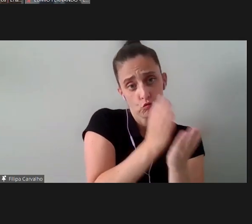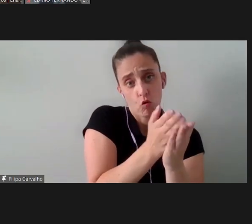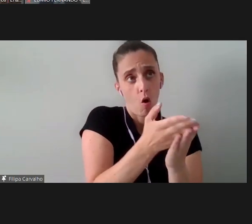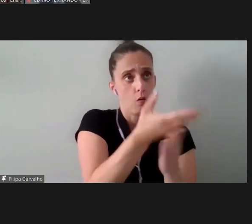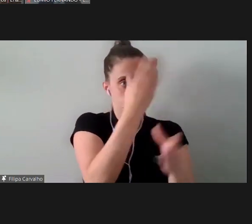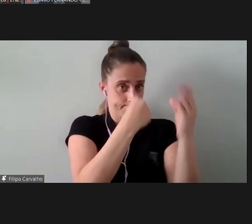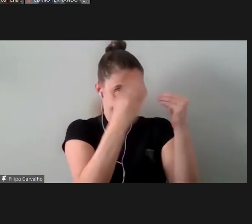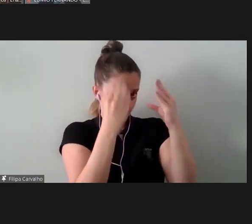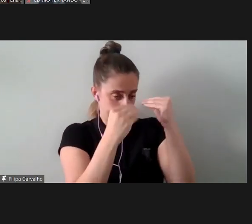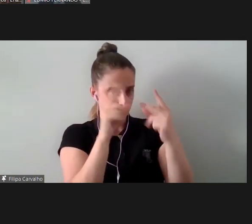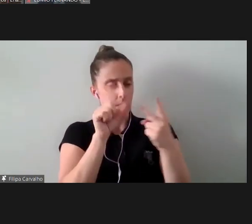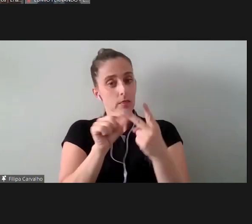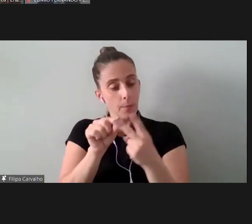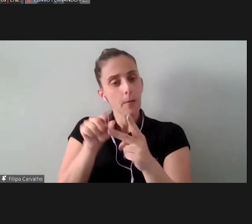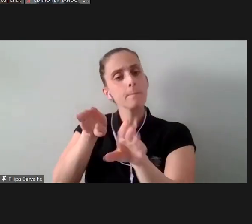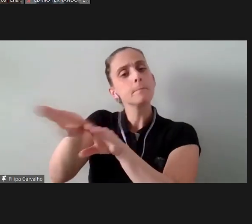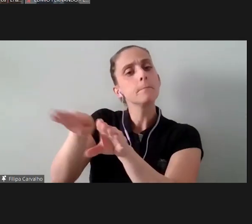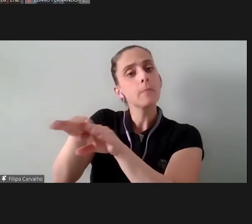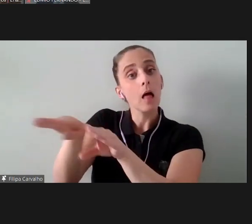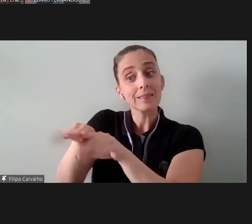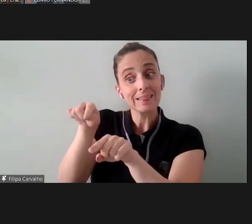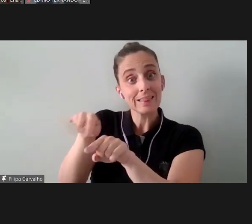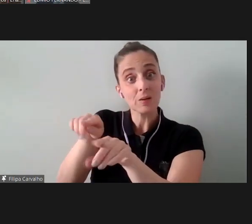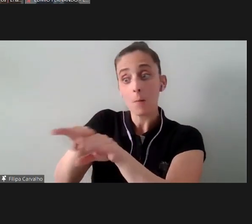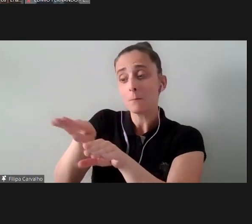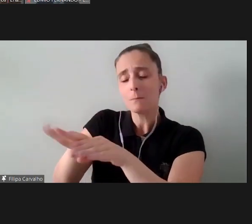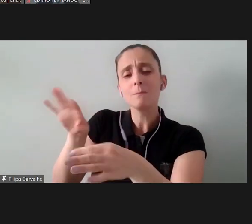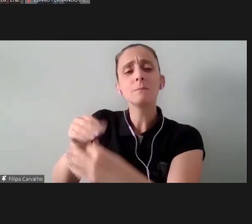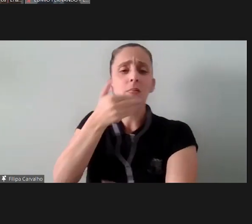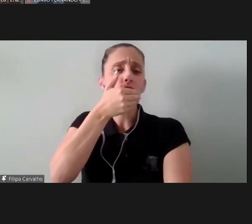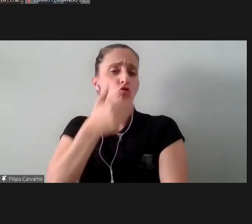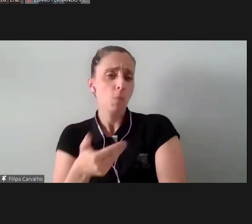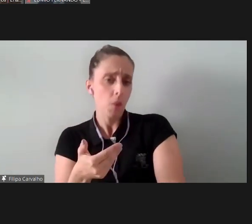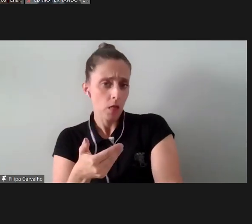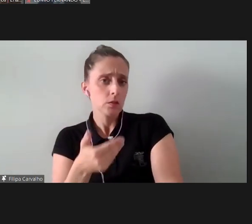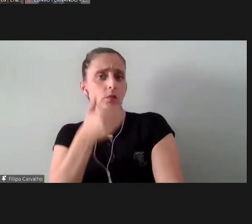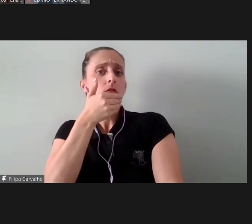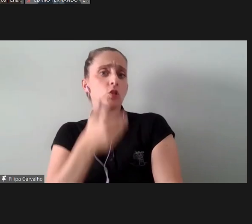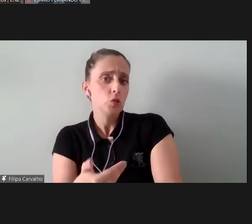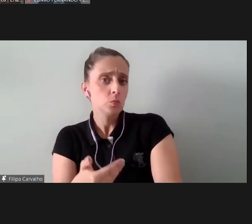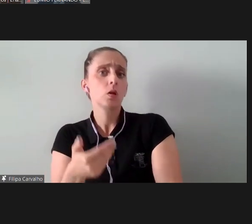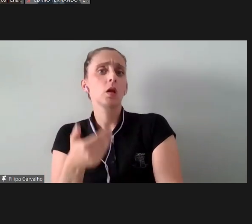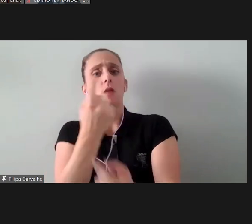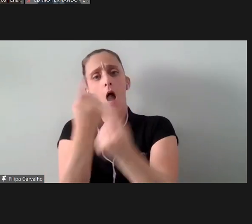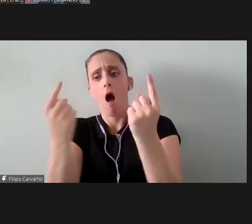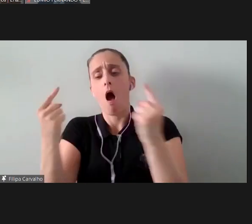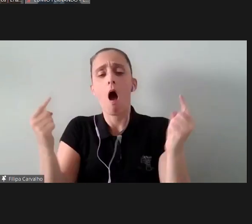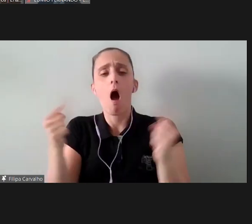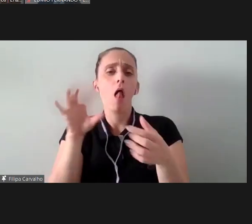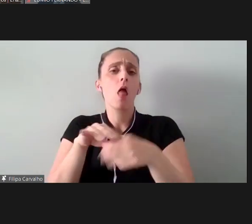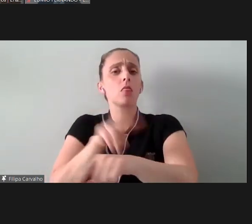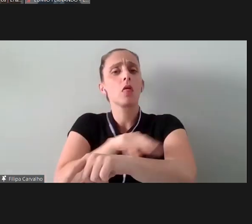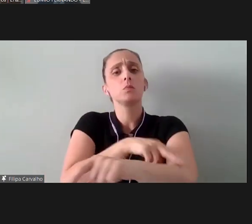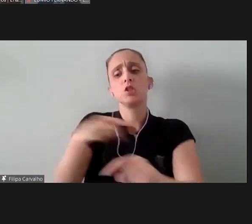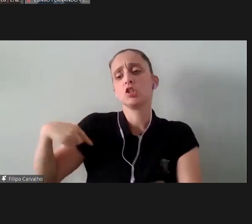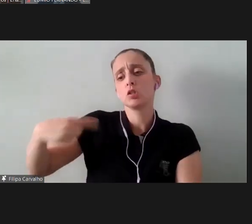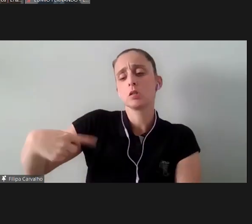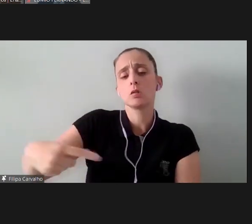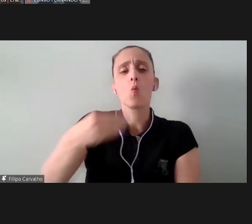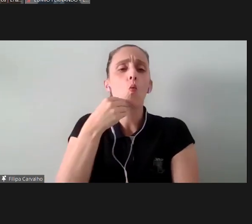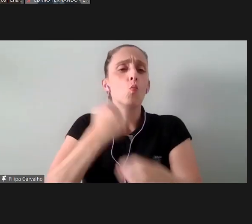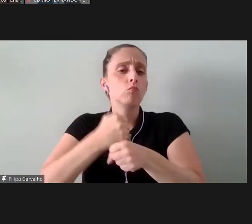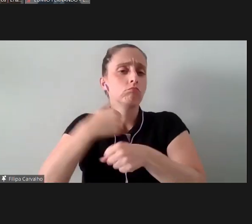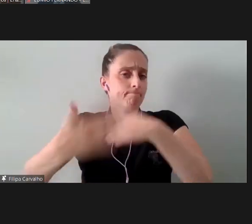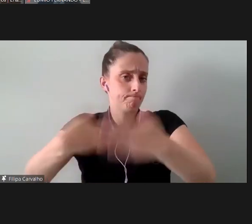saber, e temos o conhecimento prático que vem da experiência, que reside no coração e na prática cotidiana da administração do saber fazer. Ora,